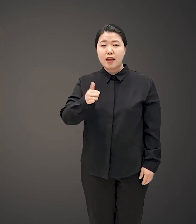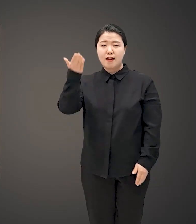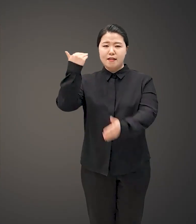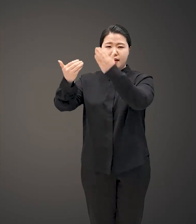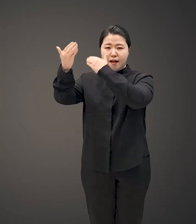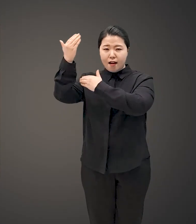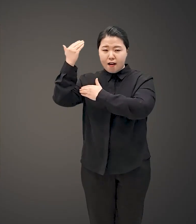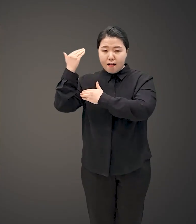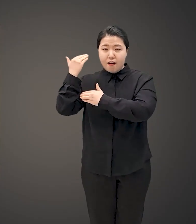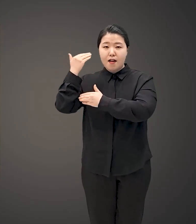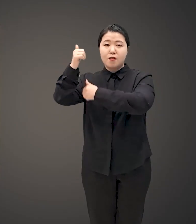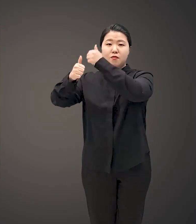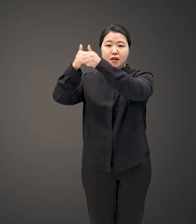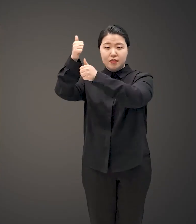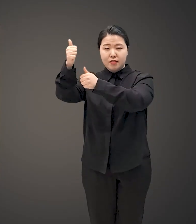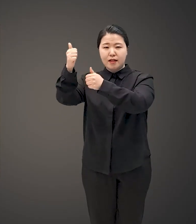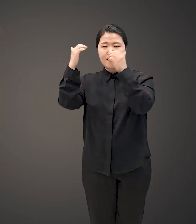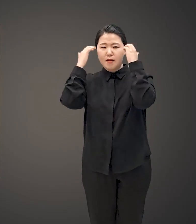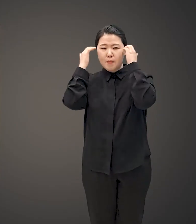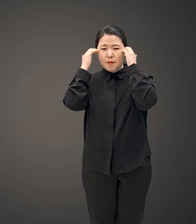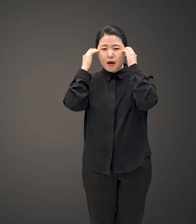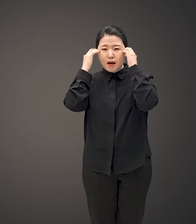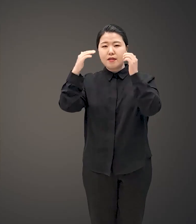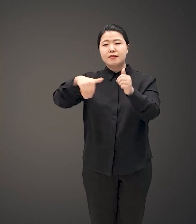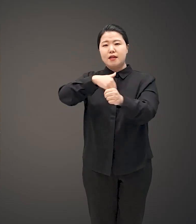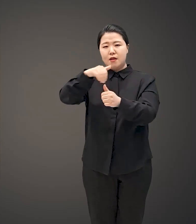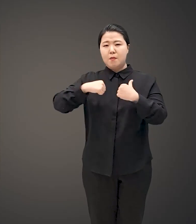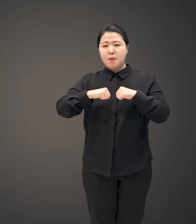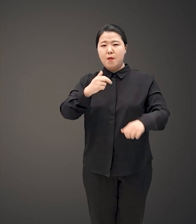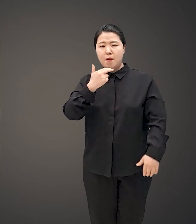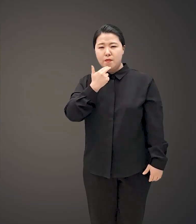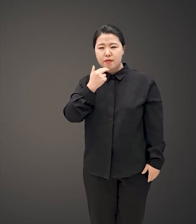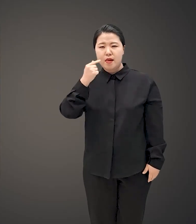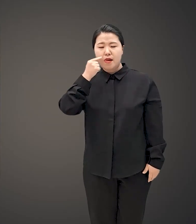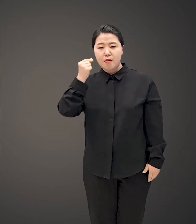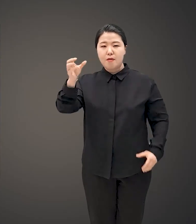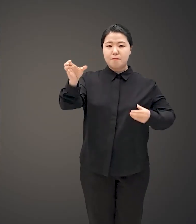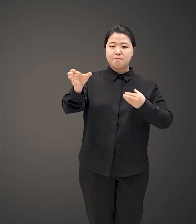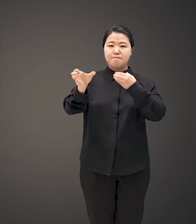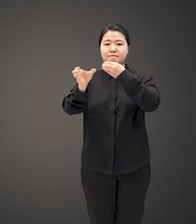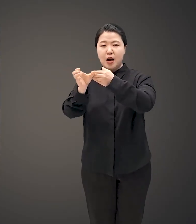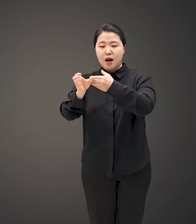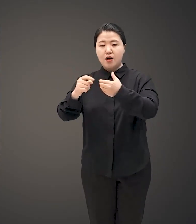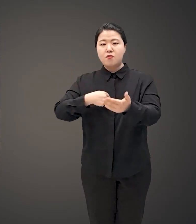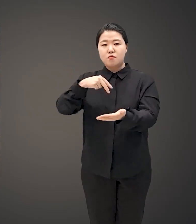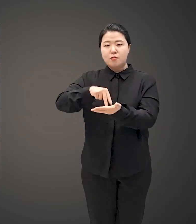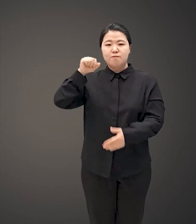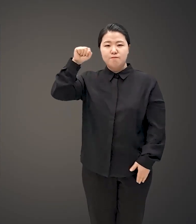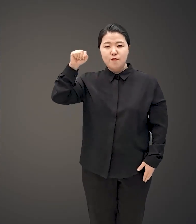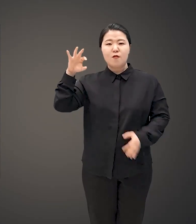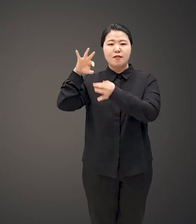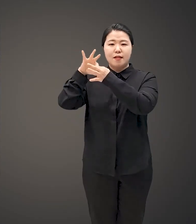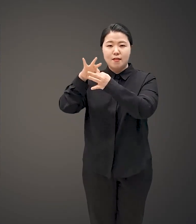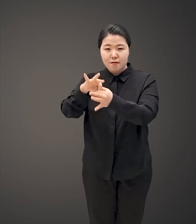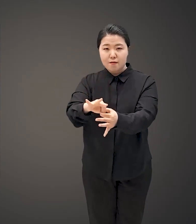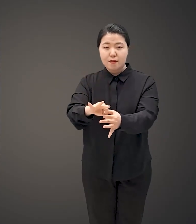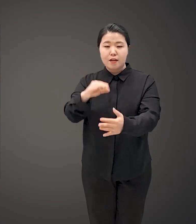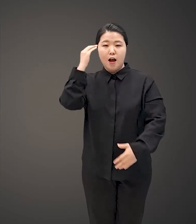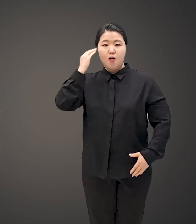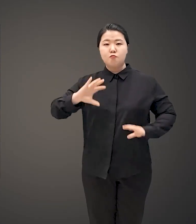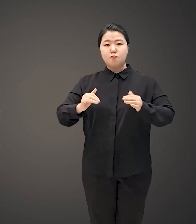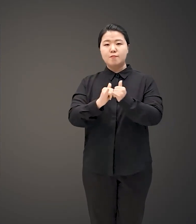우리의 선인들은 백절불굴의 정신으로 항일 독립운동을 부단하게 계속하면서 민족의 기계를